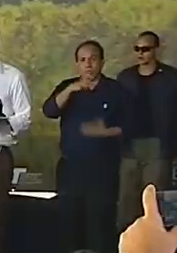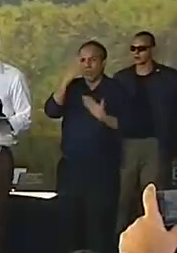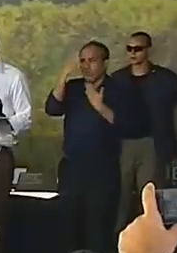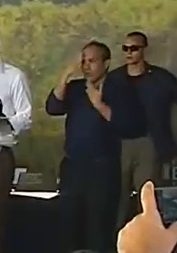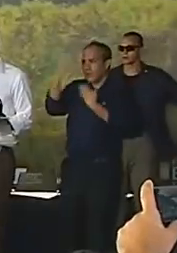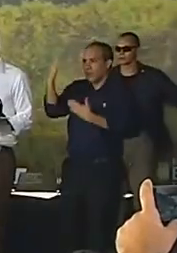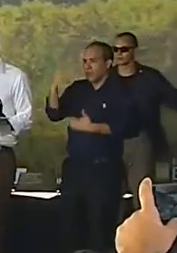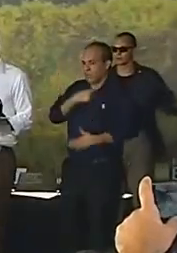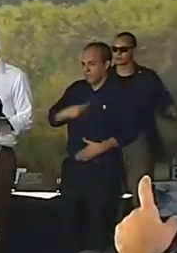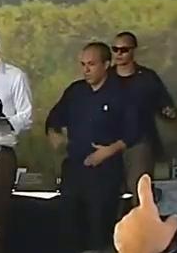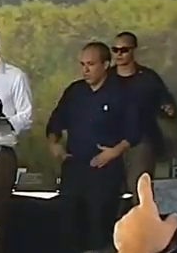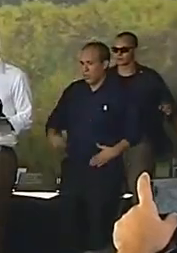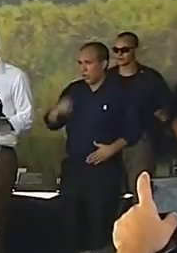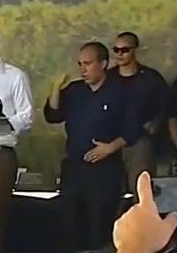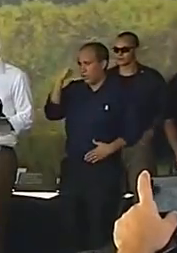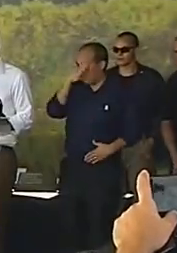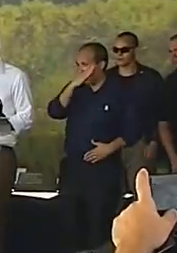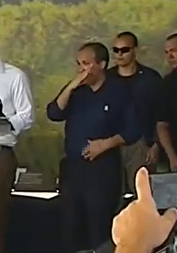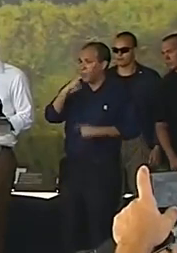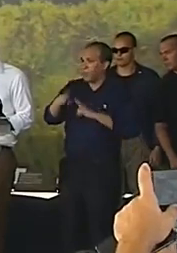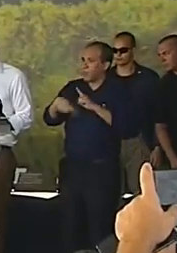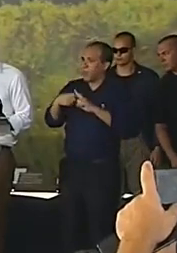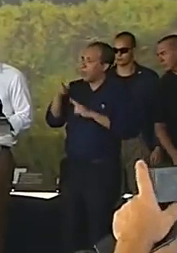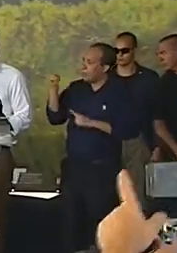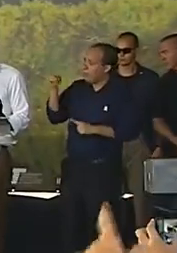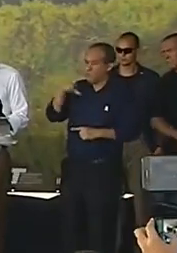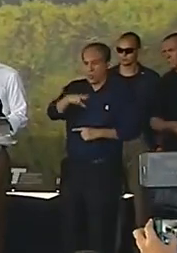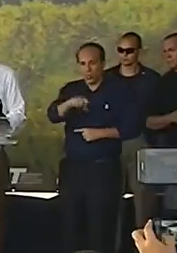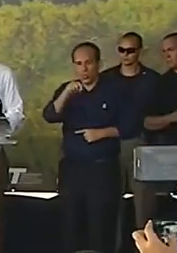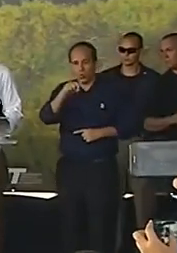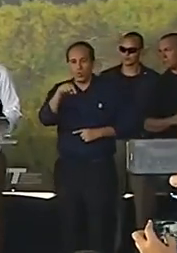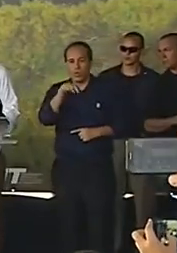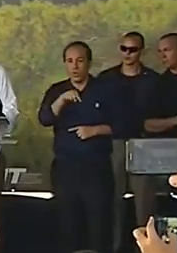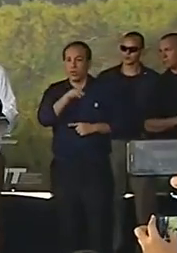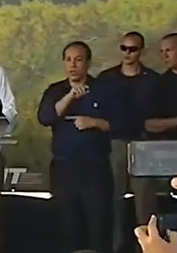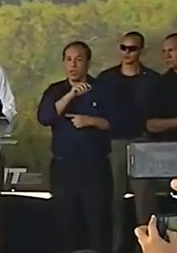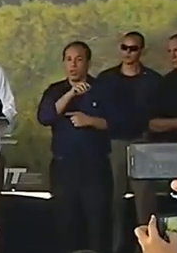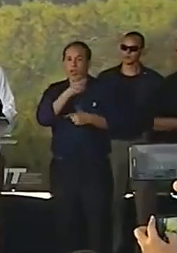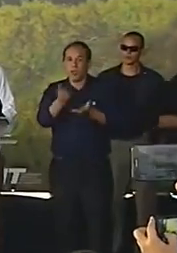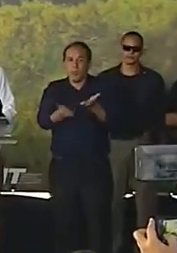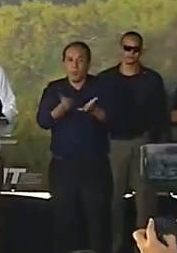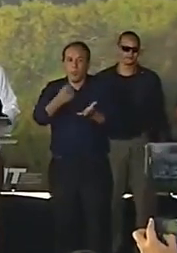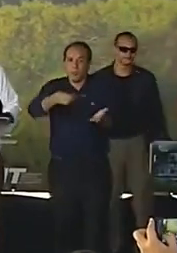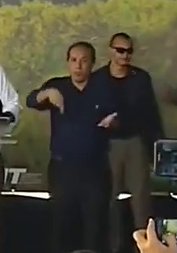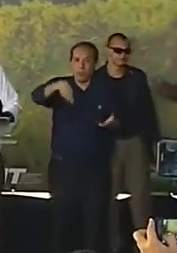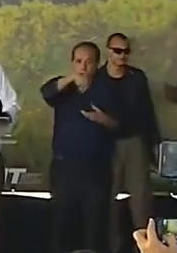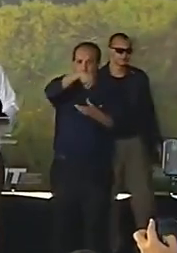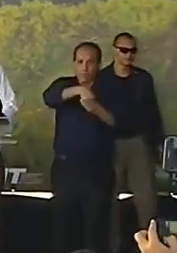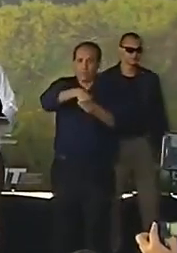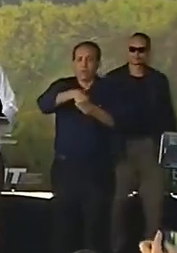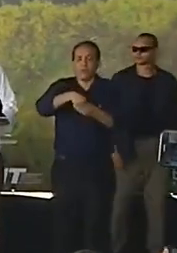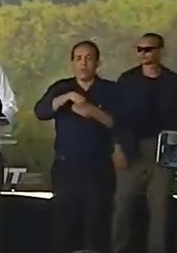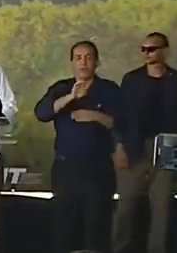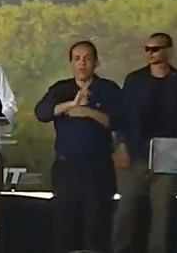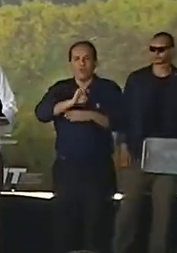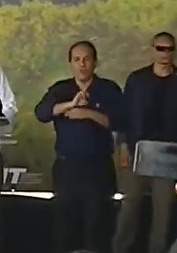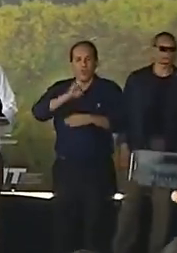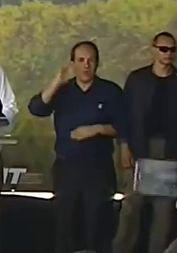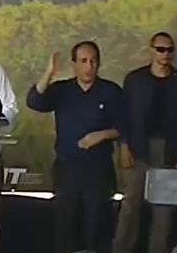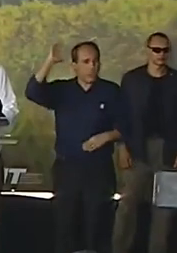Presidente da República e ao senhor por destiná-lo a cuidar de nós nesta região.